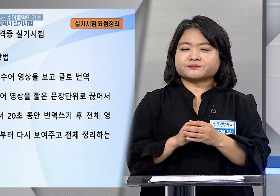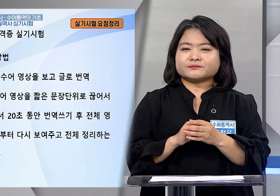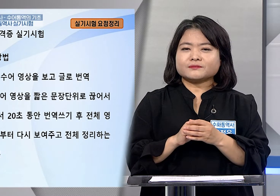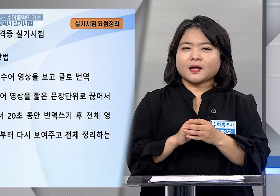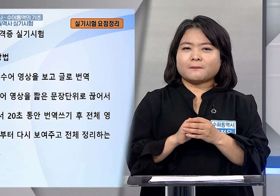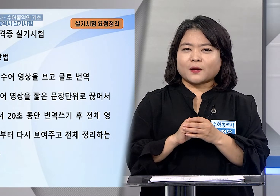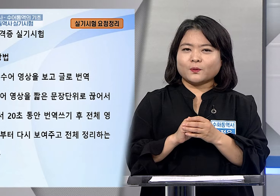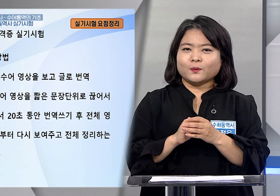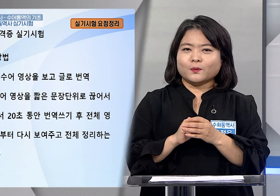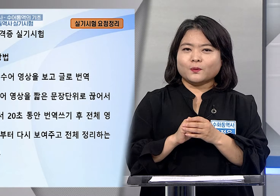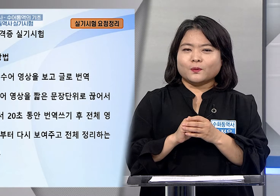바로